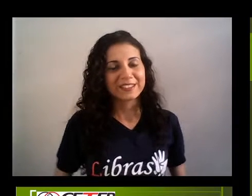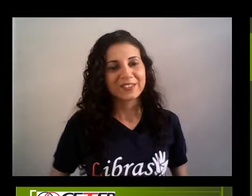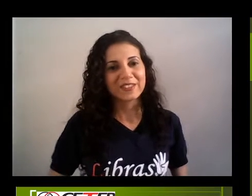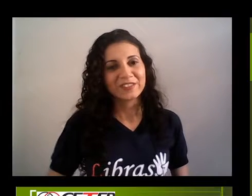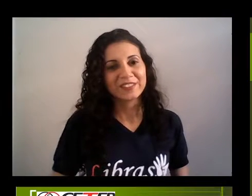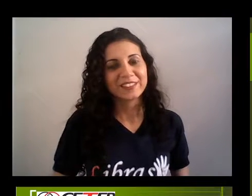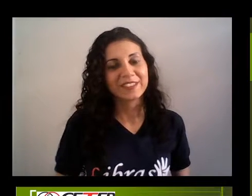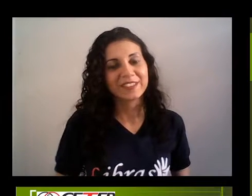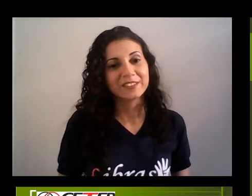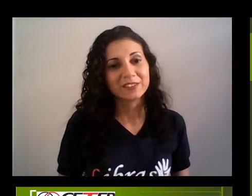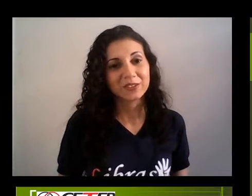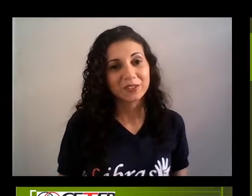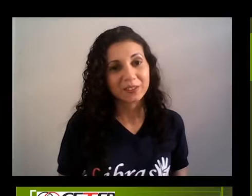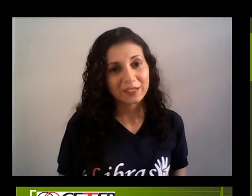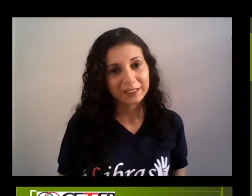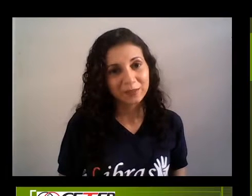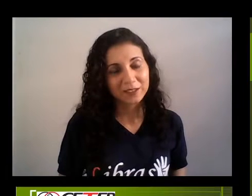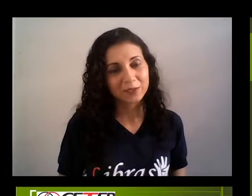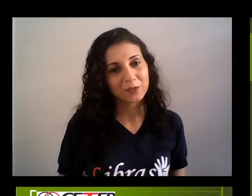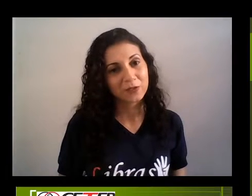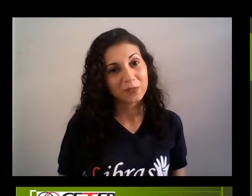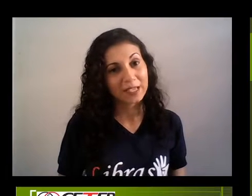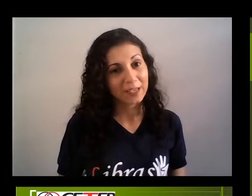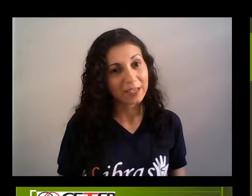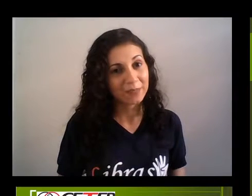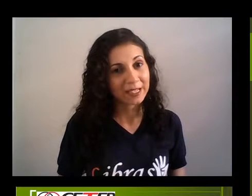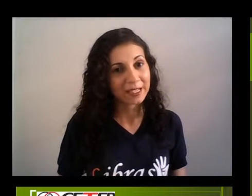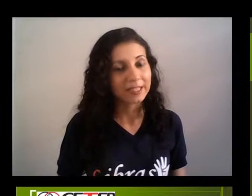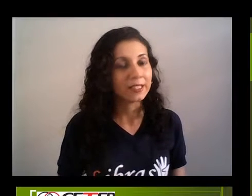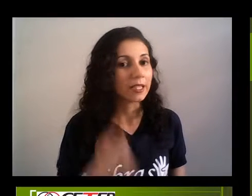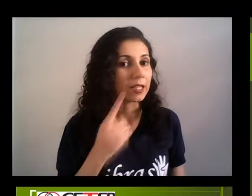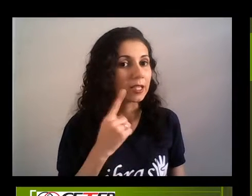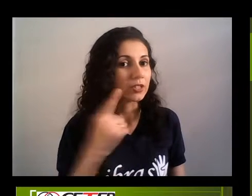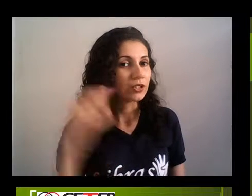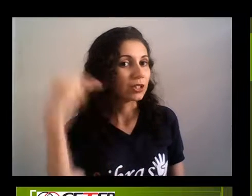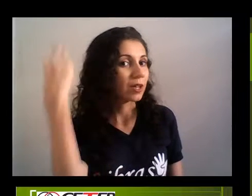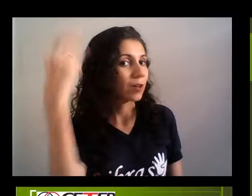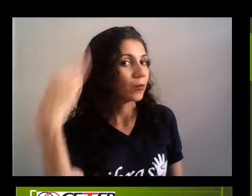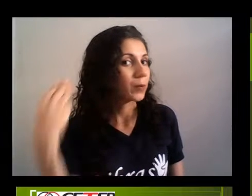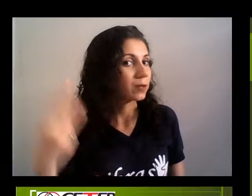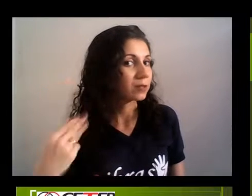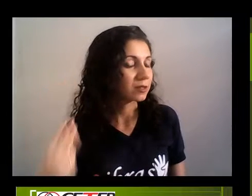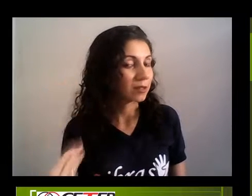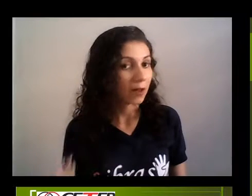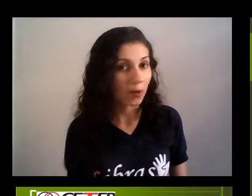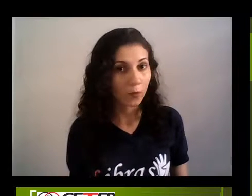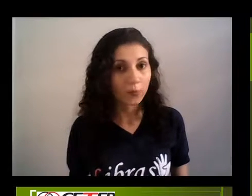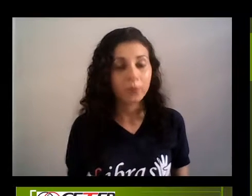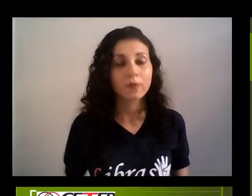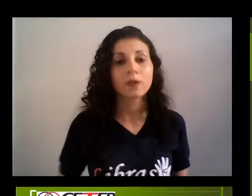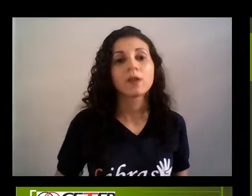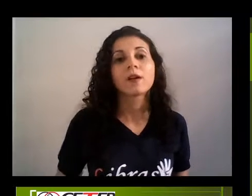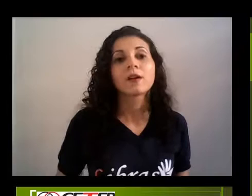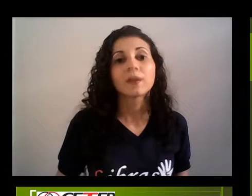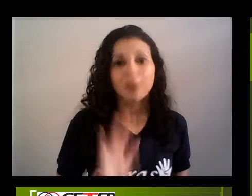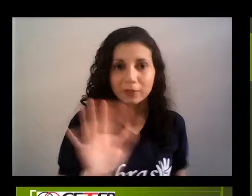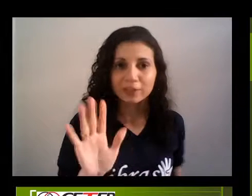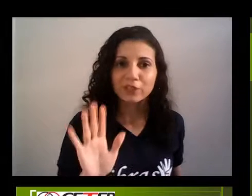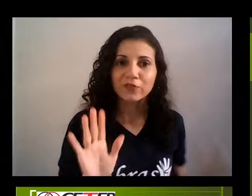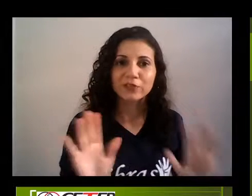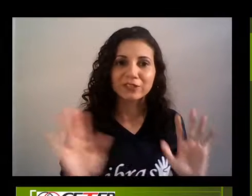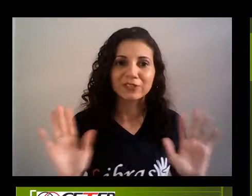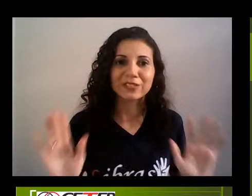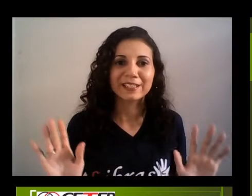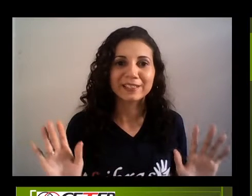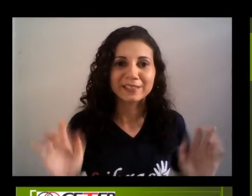Olá, sejam bem-vindos à aula de Introdução a Libras. O meu nome é Mirelle, este é o meu sinal. Calma que vocês